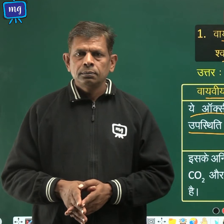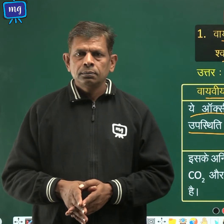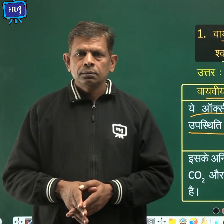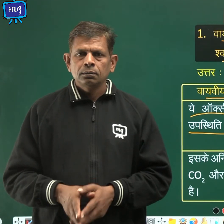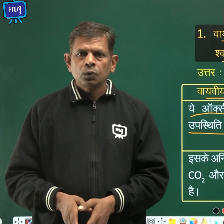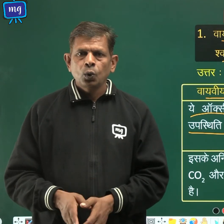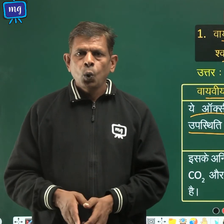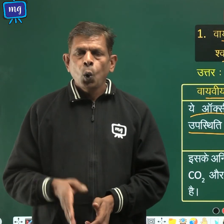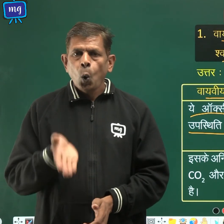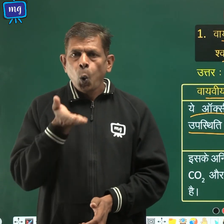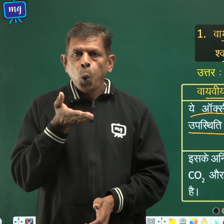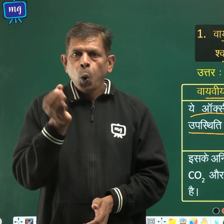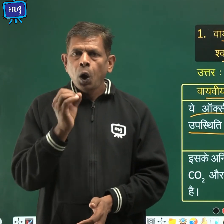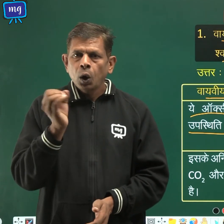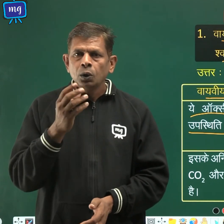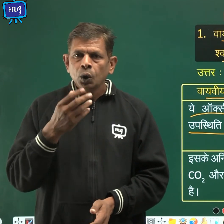और अवायवीय श्वसन